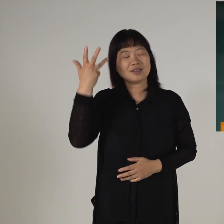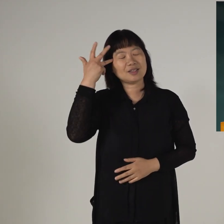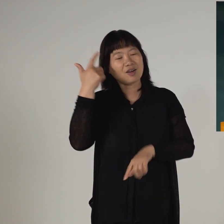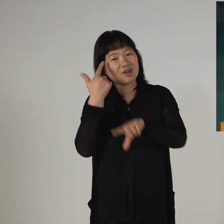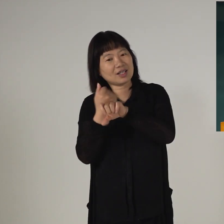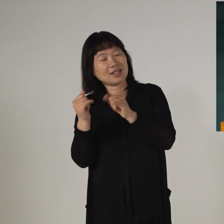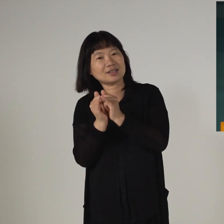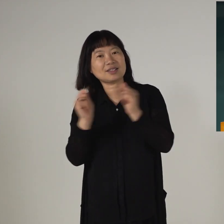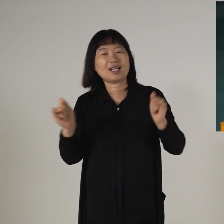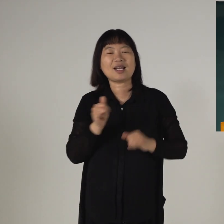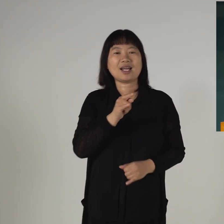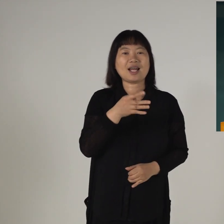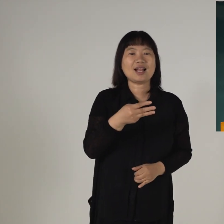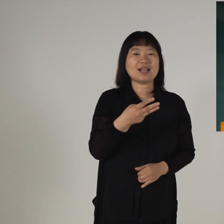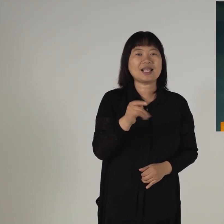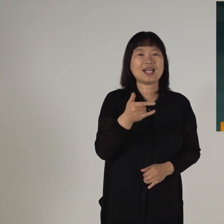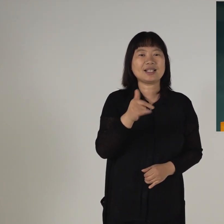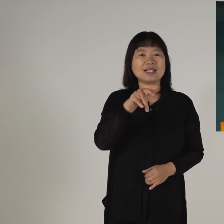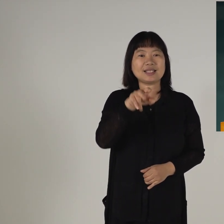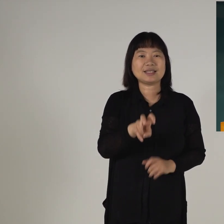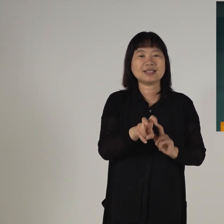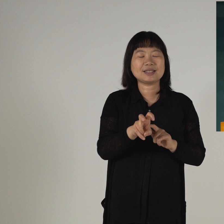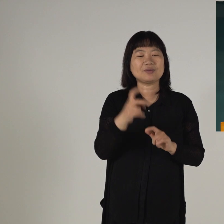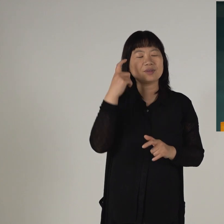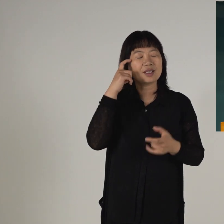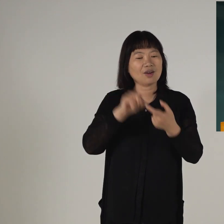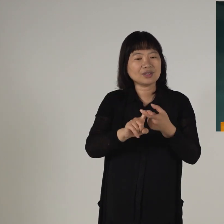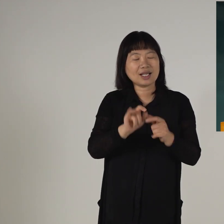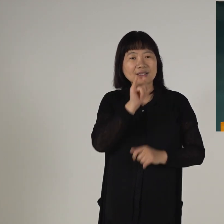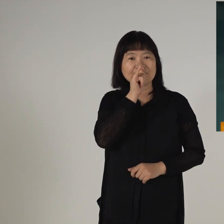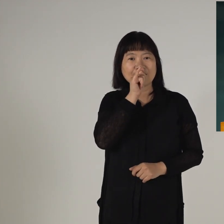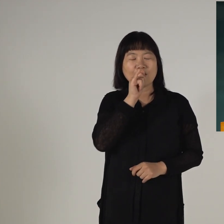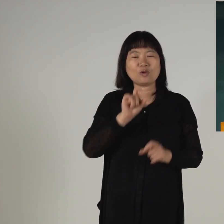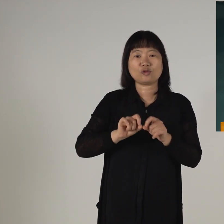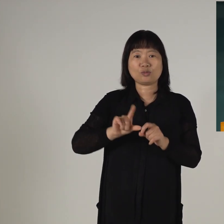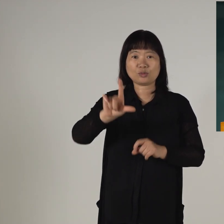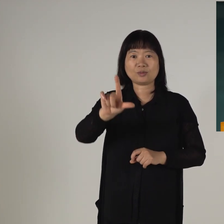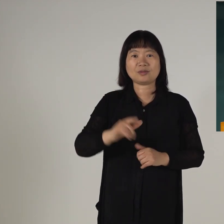철학자들이, 헬레니즘의 영향을 받았던 철학자들이 주로